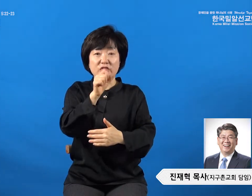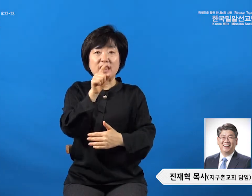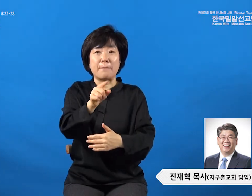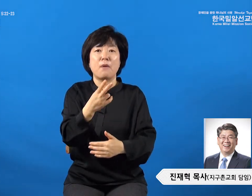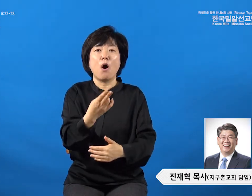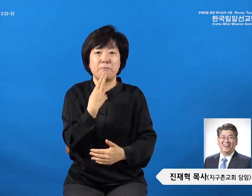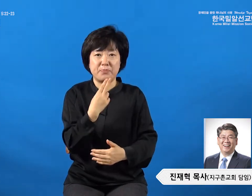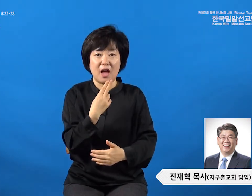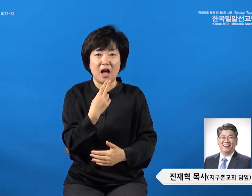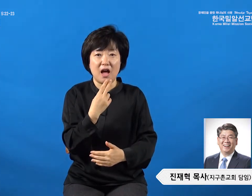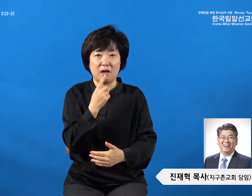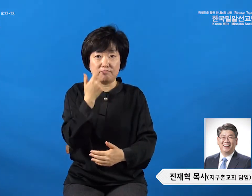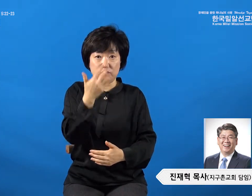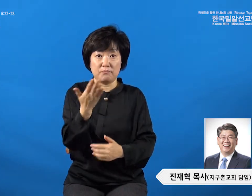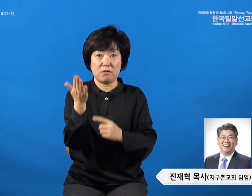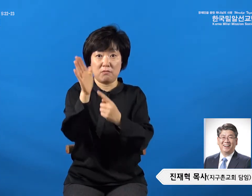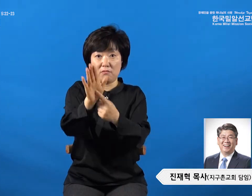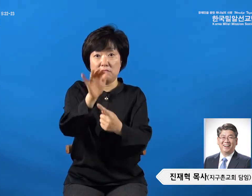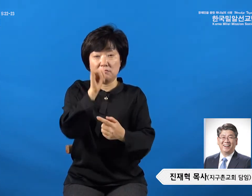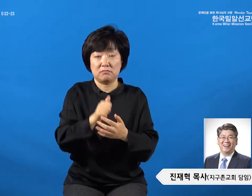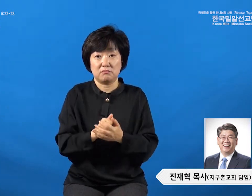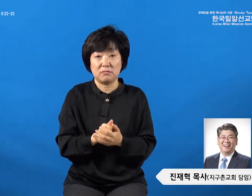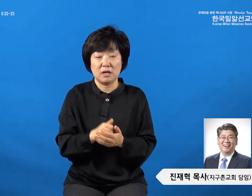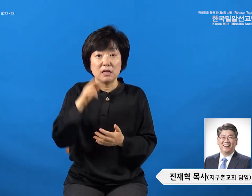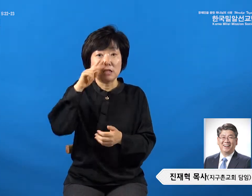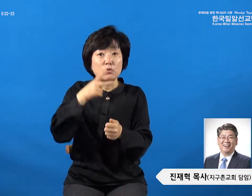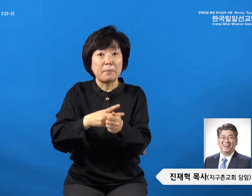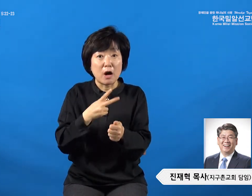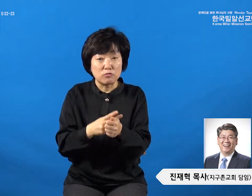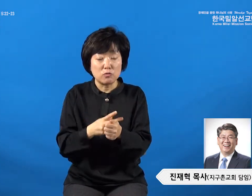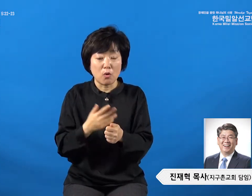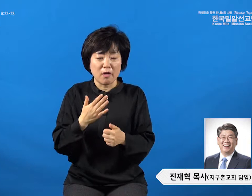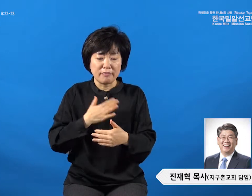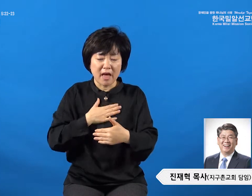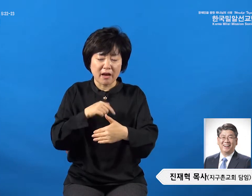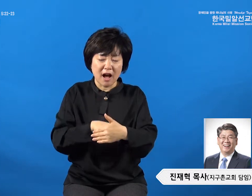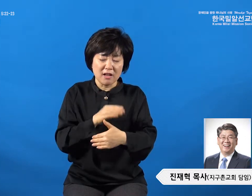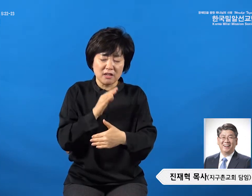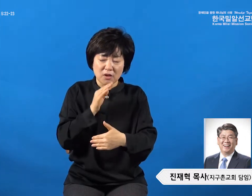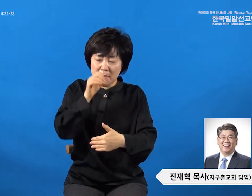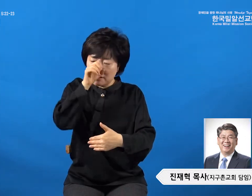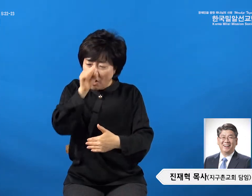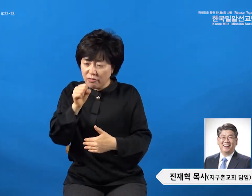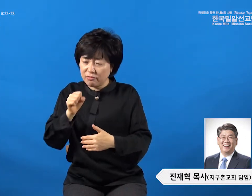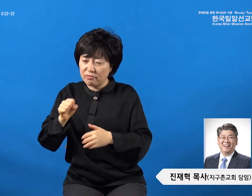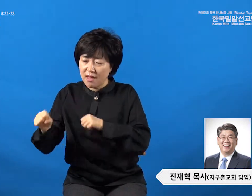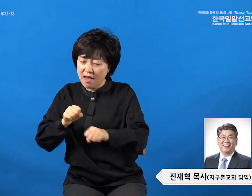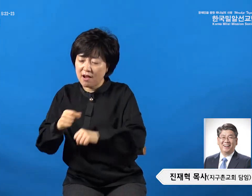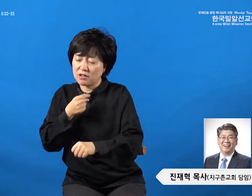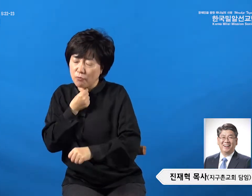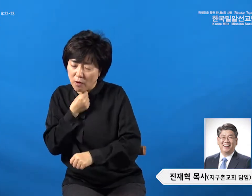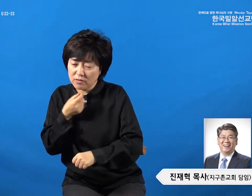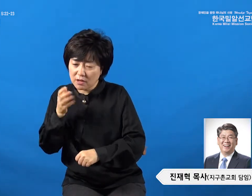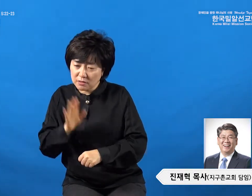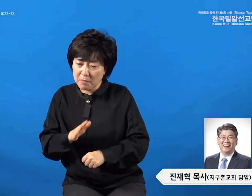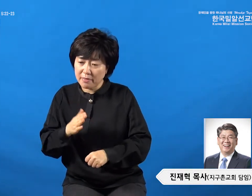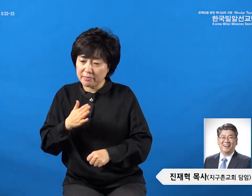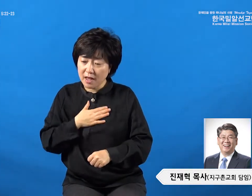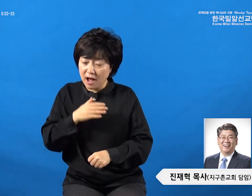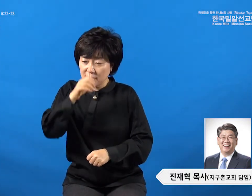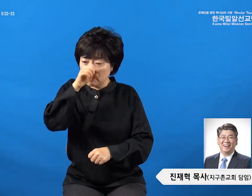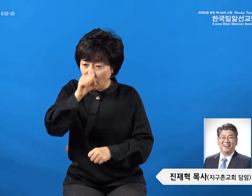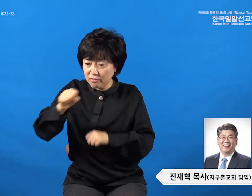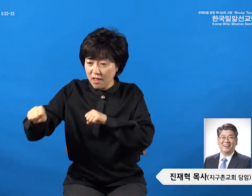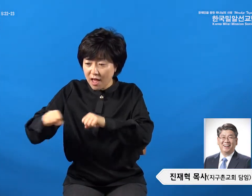것이 없다라고 말씀하고 있습니다. 아니, 사도 바울도 내가 정말 선을 행하기를 원하지만